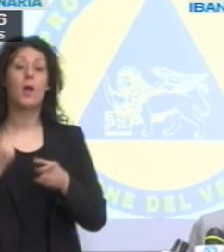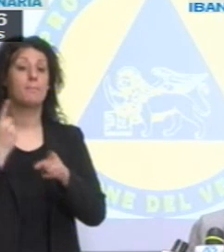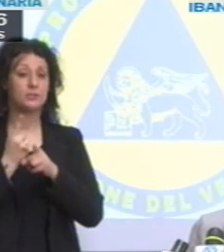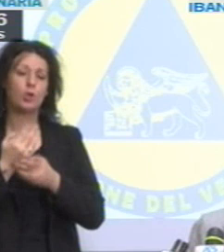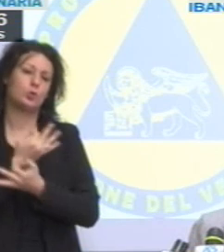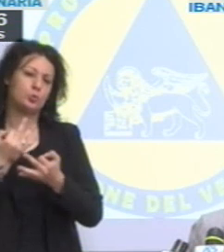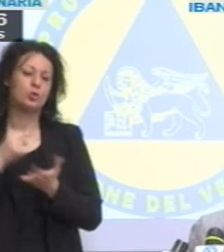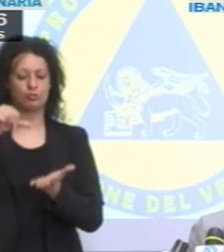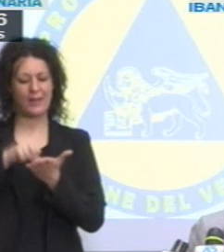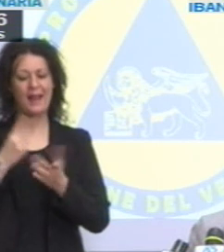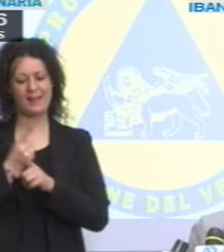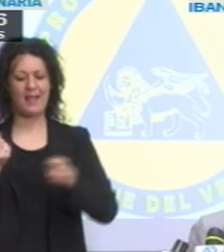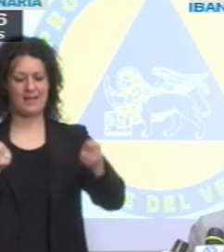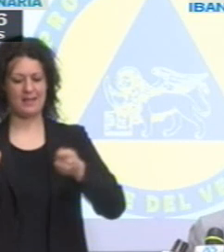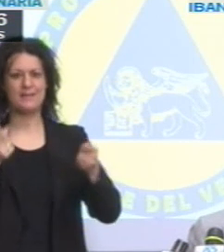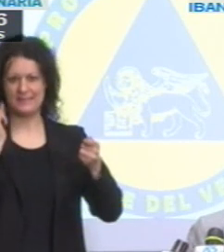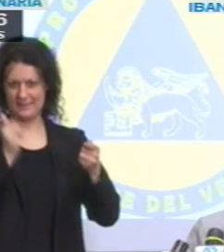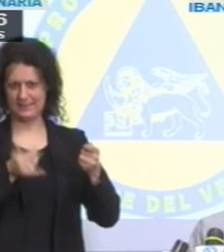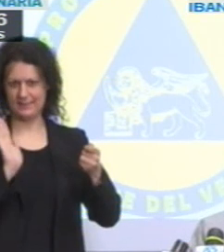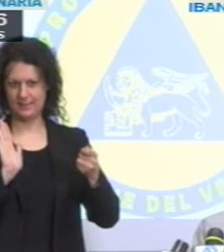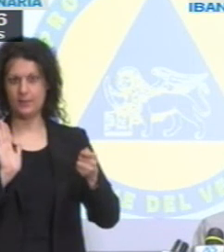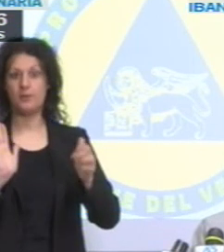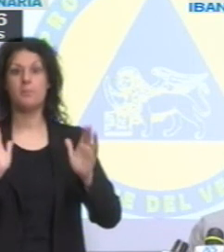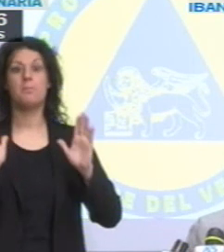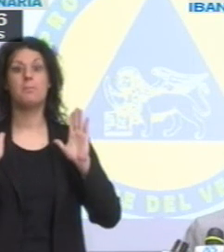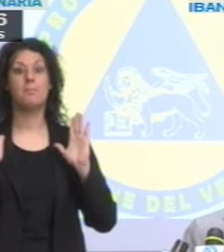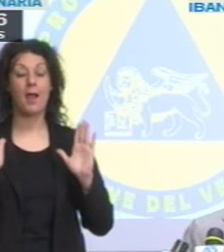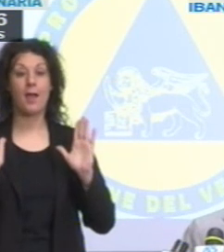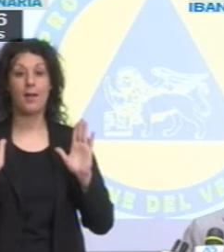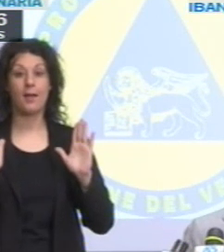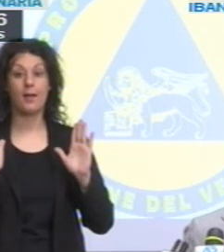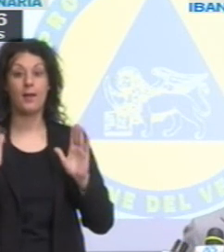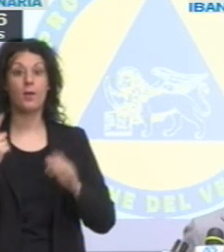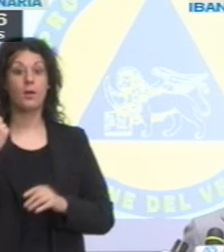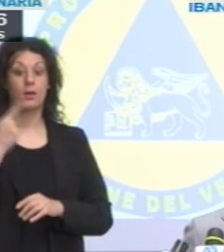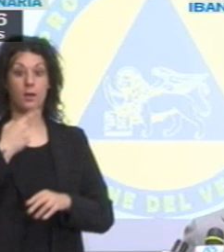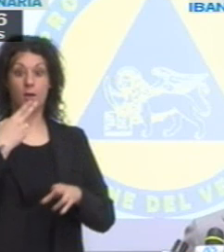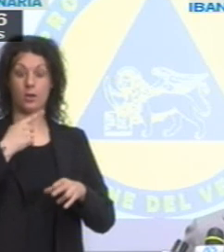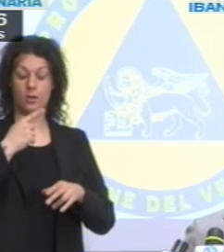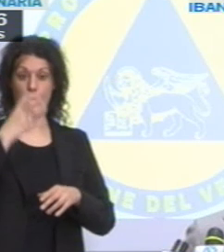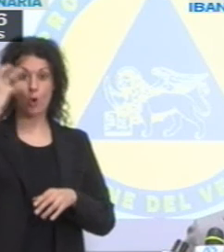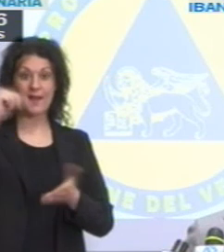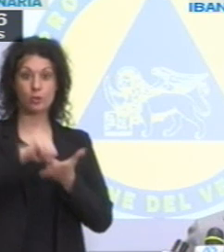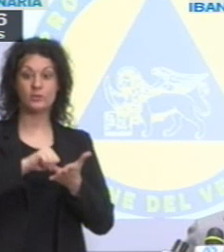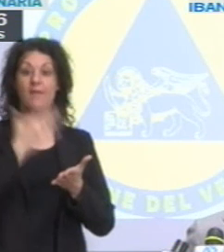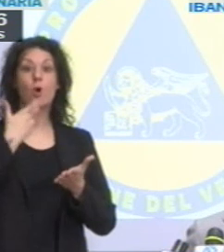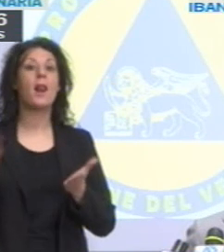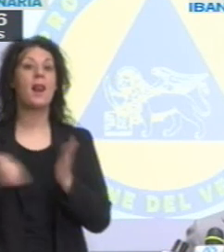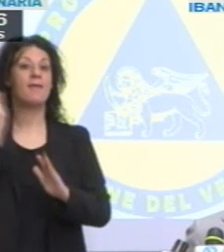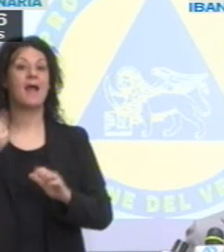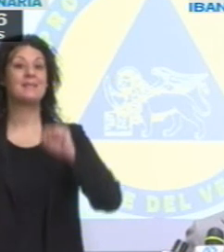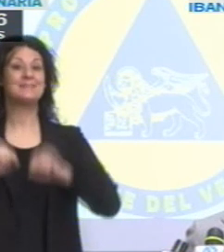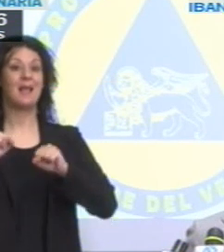nazionale, ma che si dica da qui a dire che non serve più la sanità nelle regioni, passa molto. Cioè, qualcuno ha il dubbio